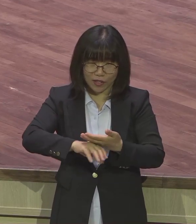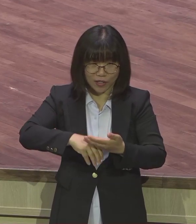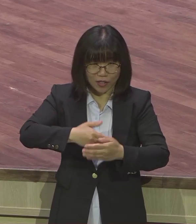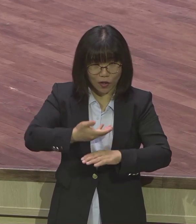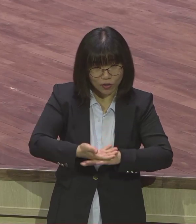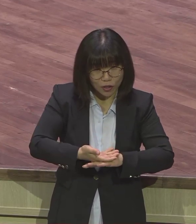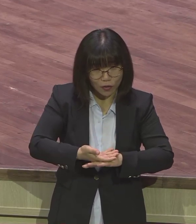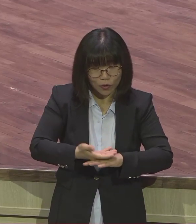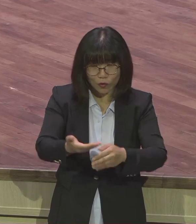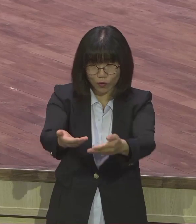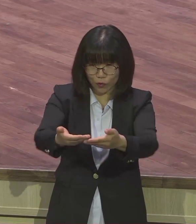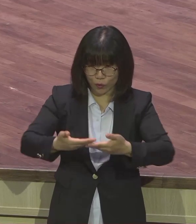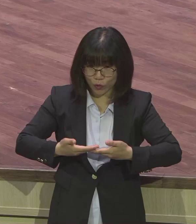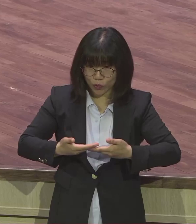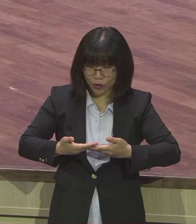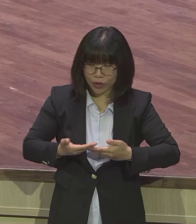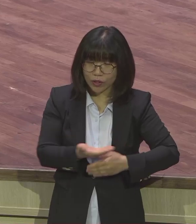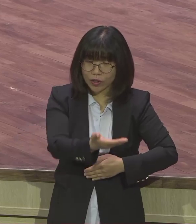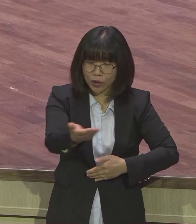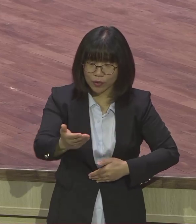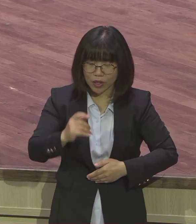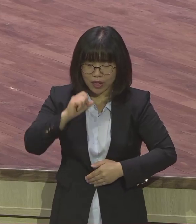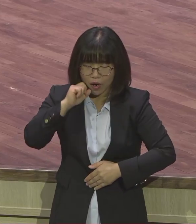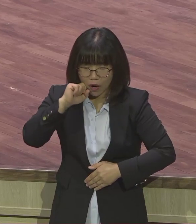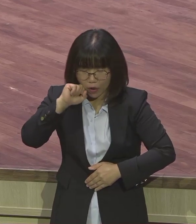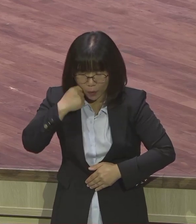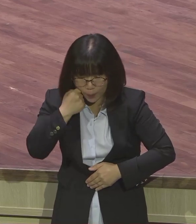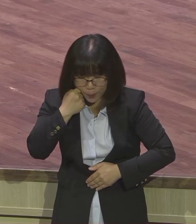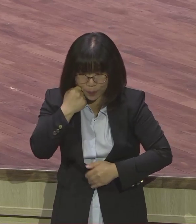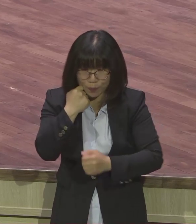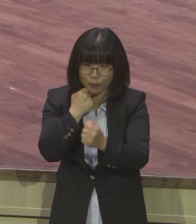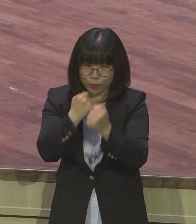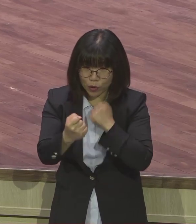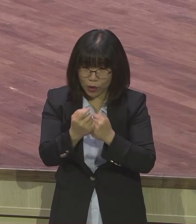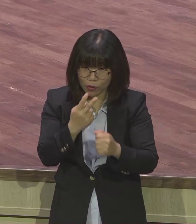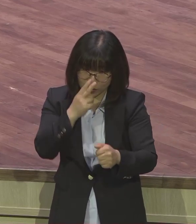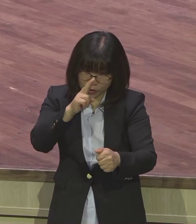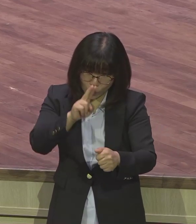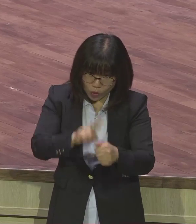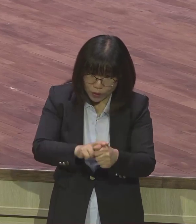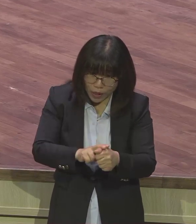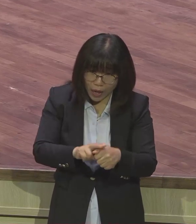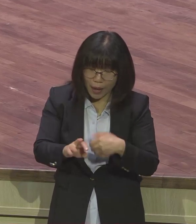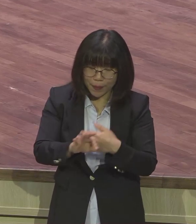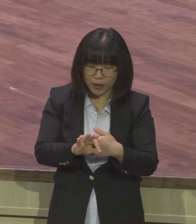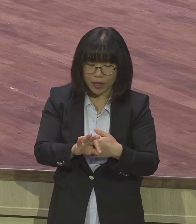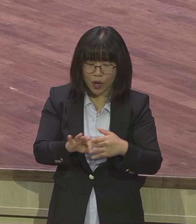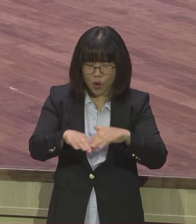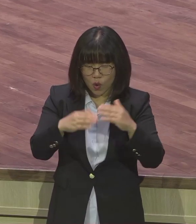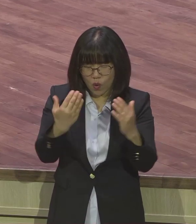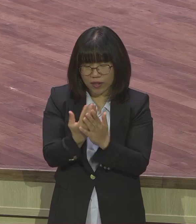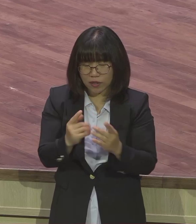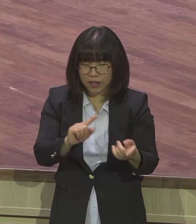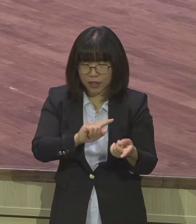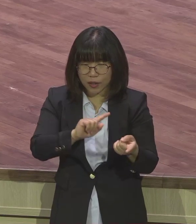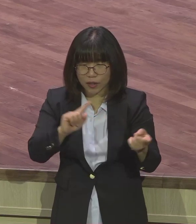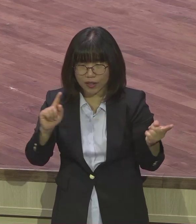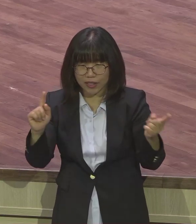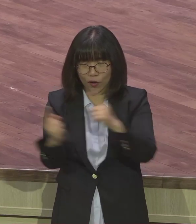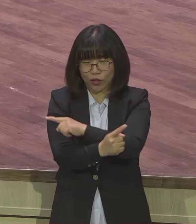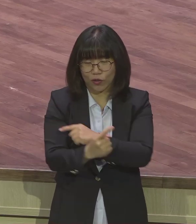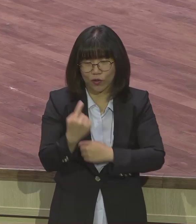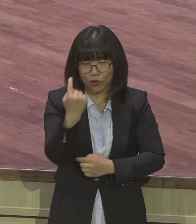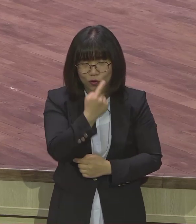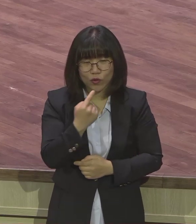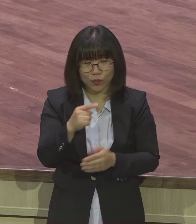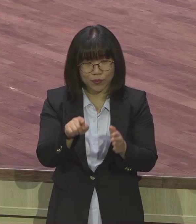언약 잡고 무한 도전하면요 정말로 여러분이 직분에 올인하면요 역전될 줄 믿으시기 바랍니다.